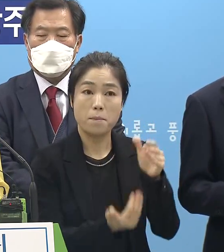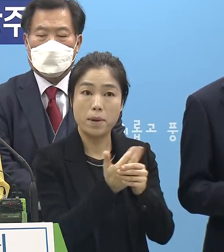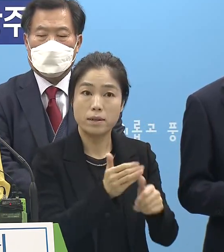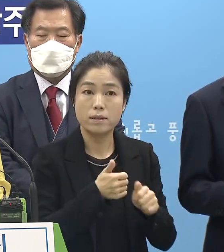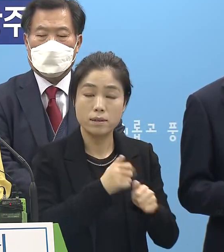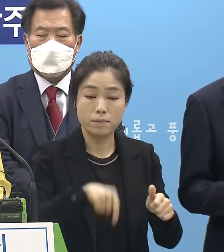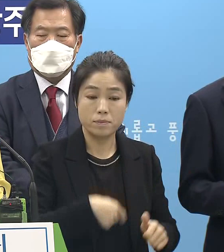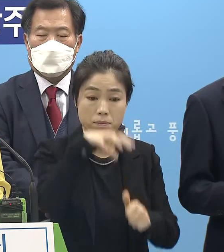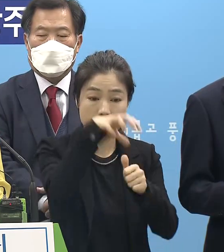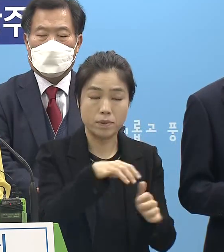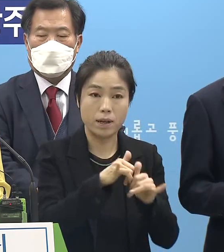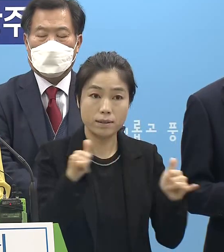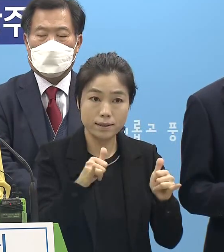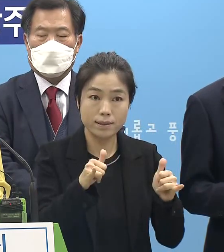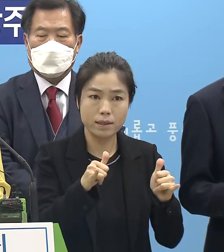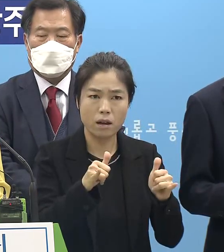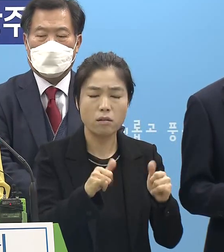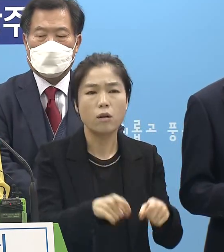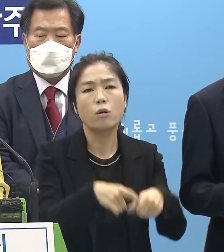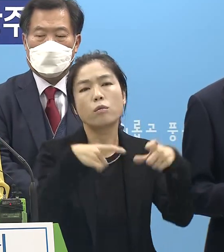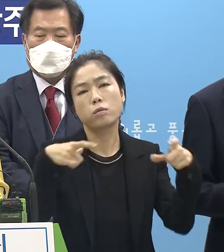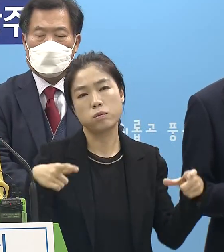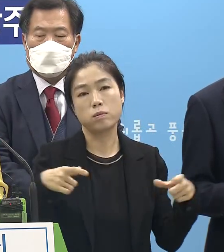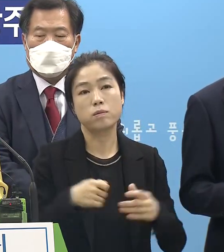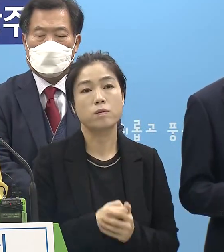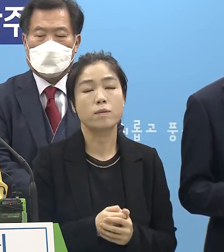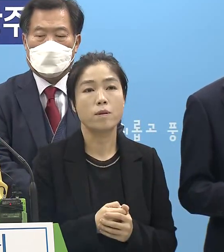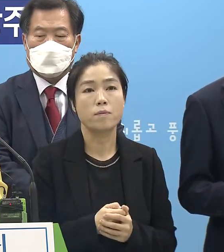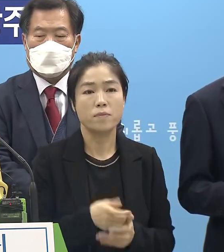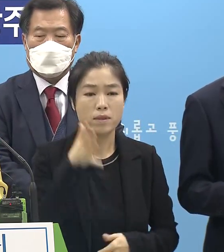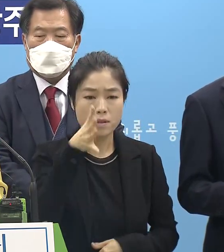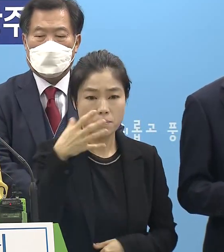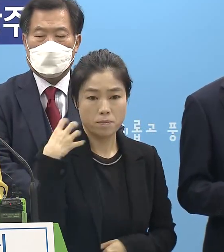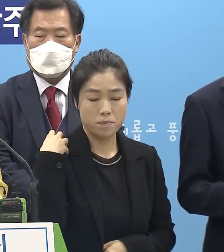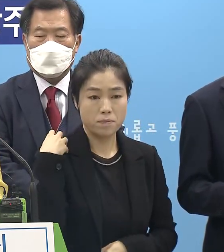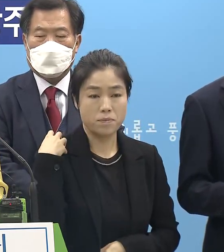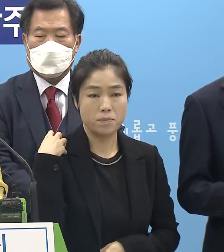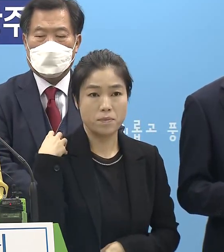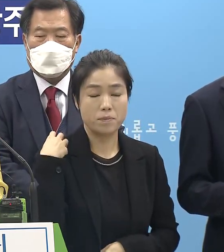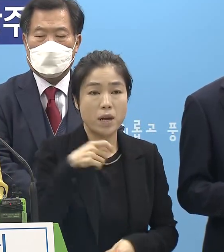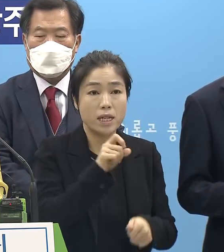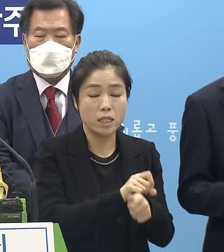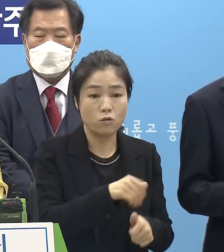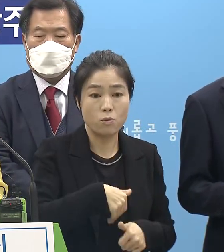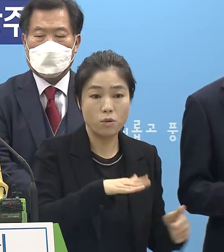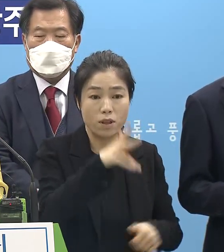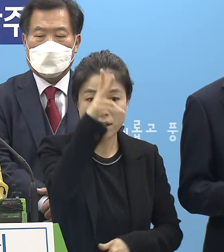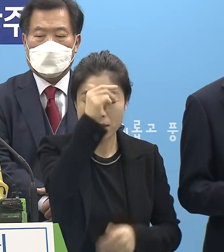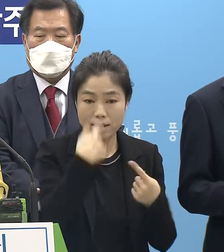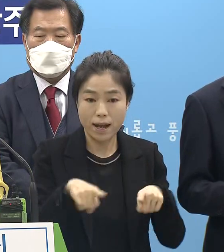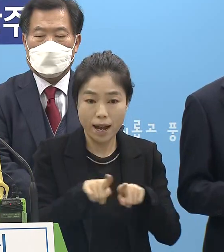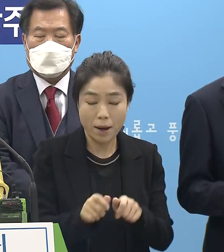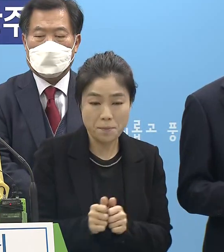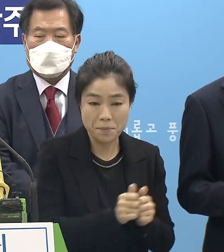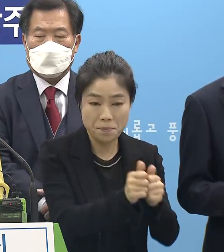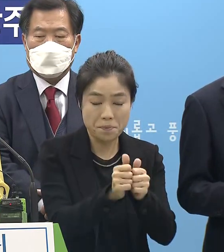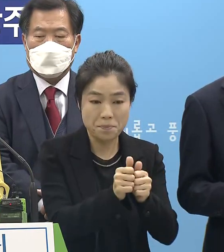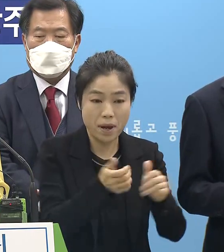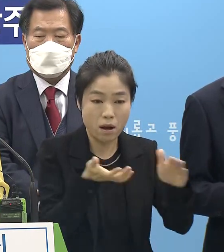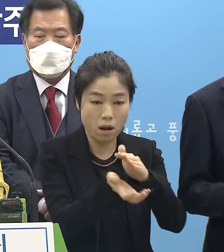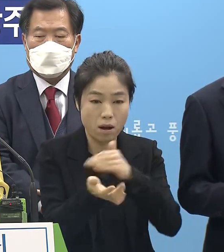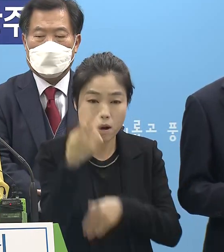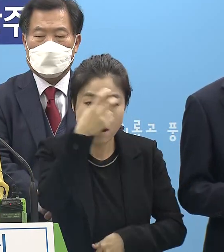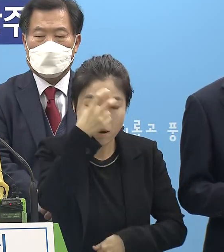따라 자가격리자도 크게 증가하고 있습니다. 전담 직원 배치, 경찰관 동행, 현장 점검 등을